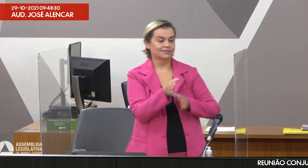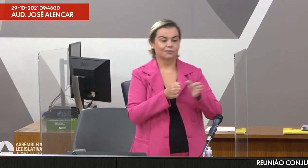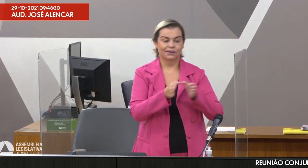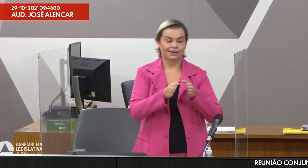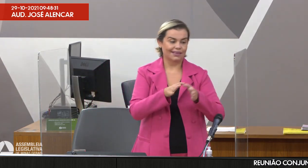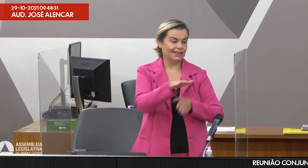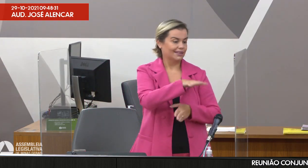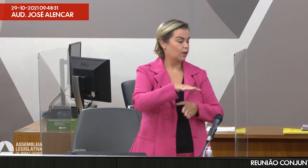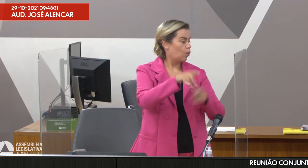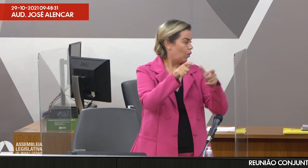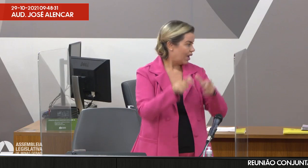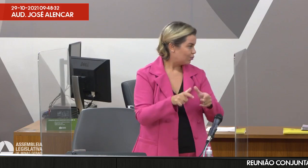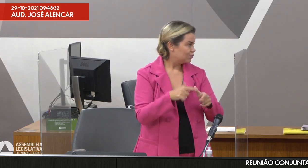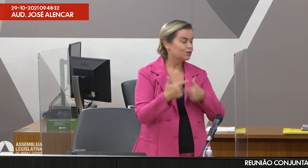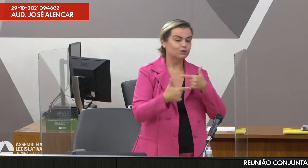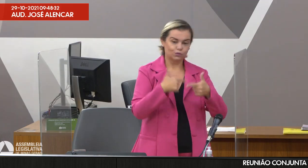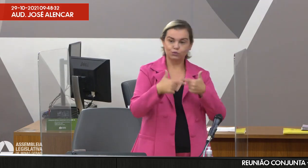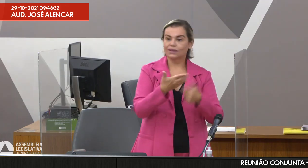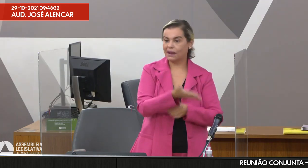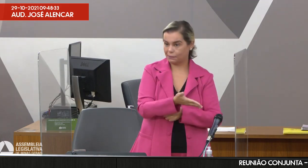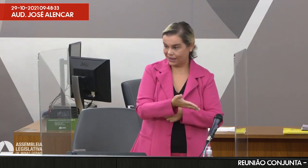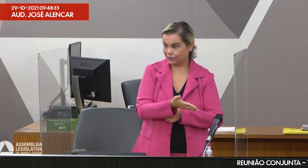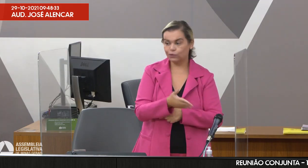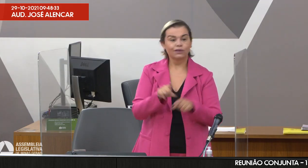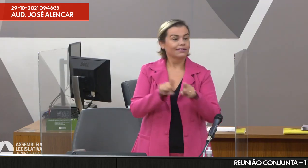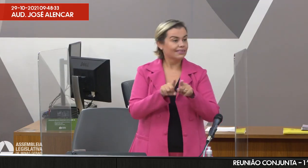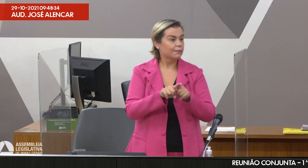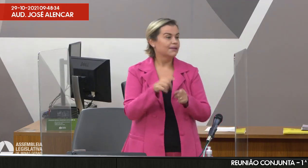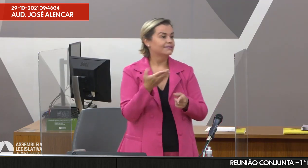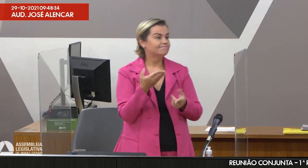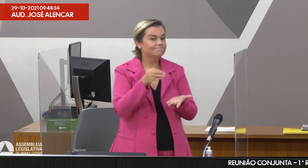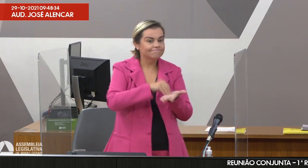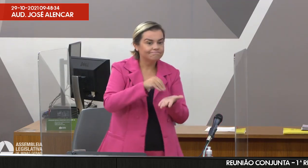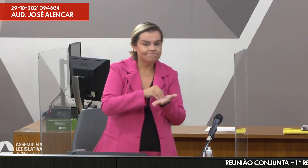com deficiência moderada ou grave perdem espaço.